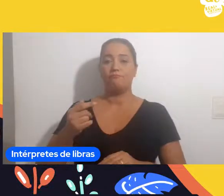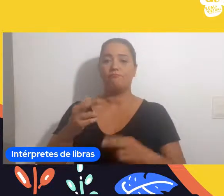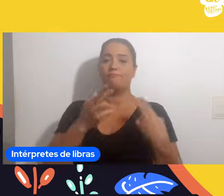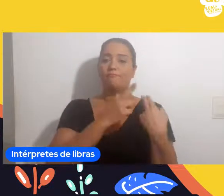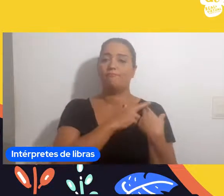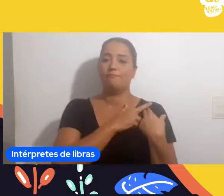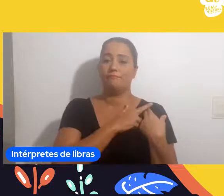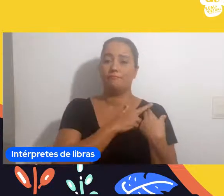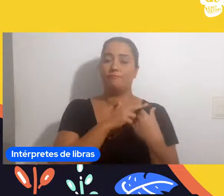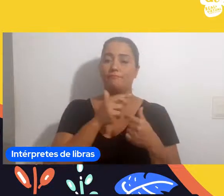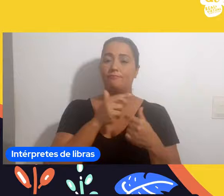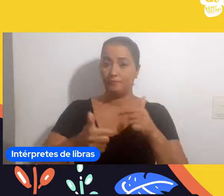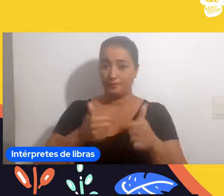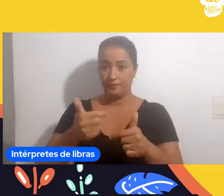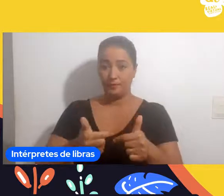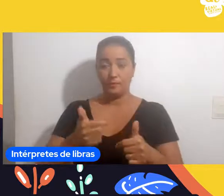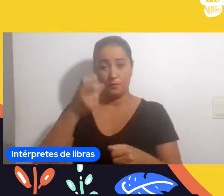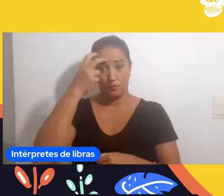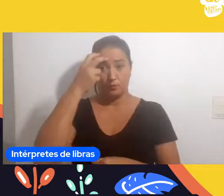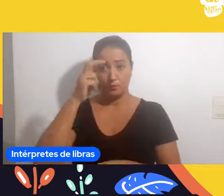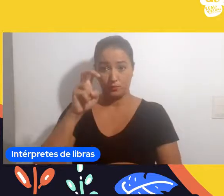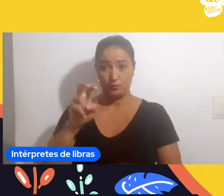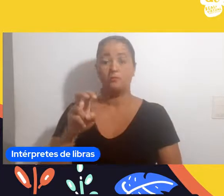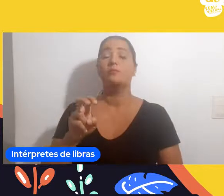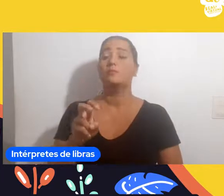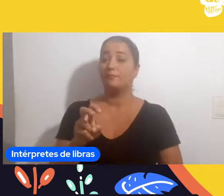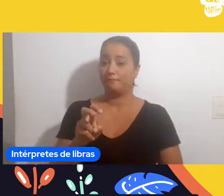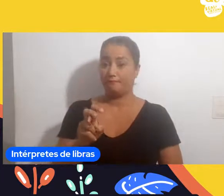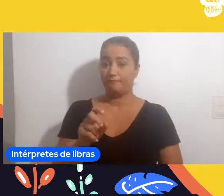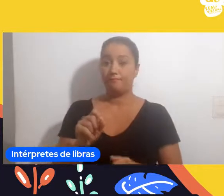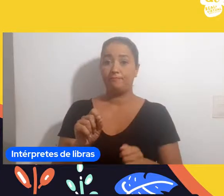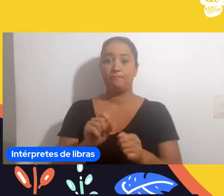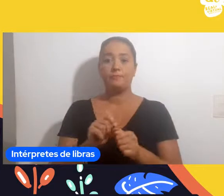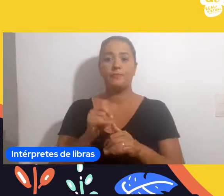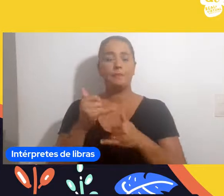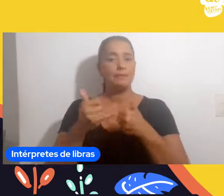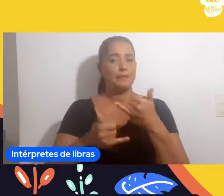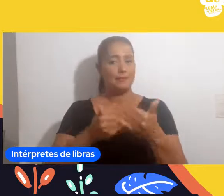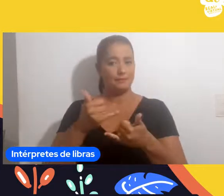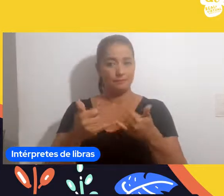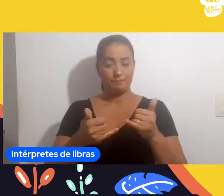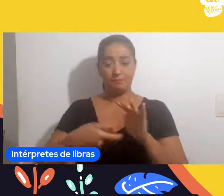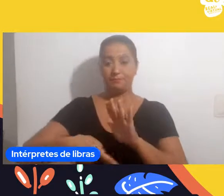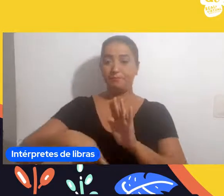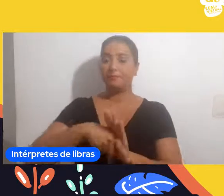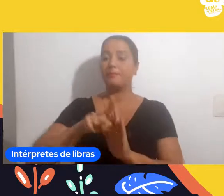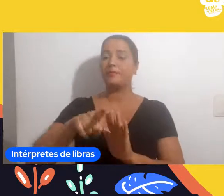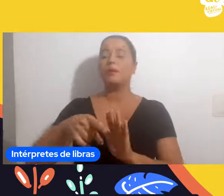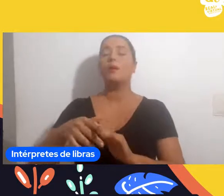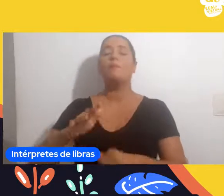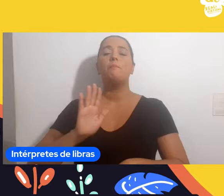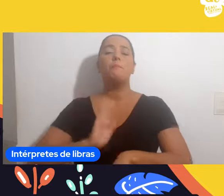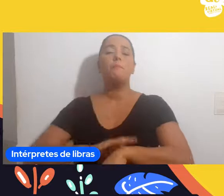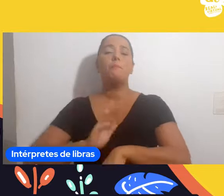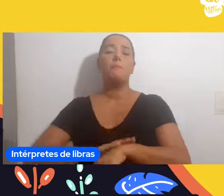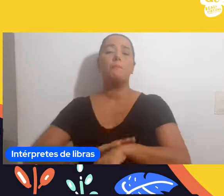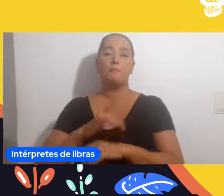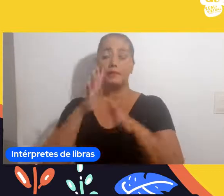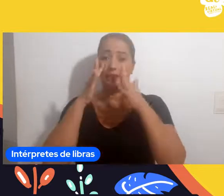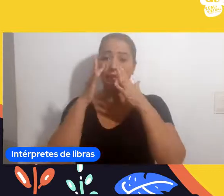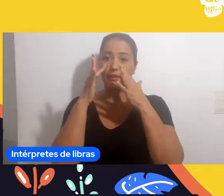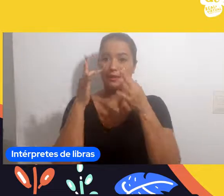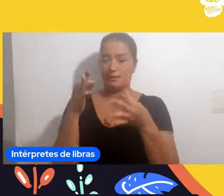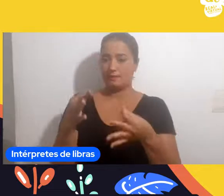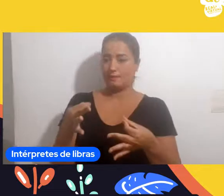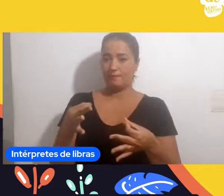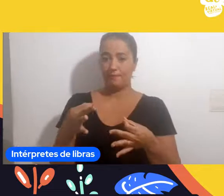eles produzem cultura. As crianças produzem cultura através do brincar. É um momento, quando ela brinca, de muita atenção. Tudo que